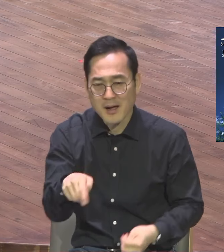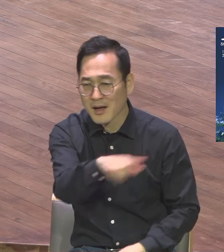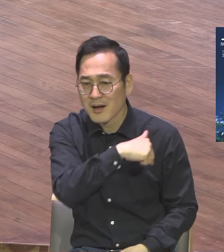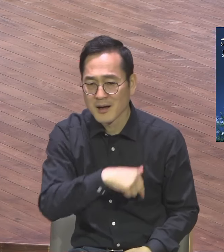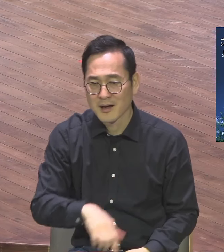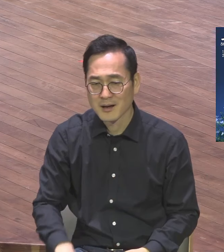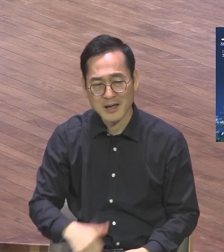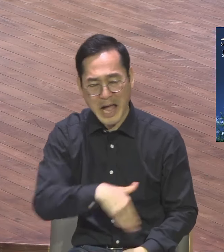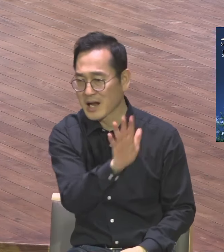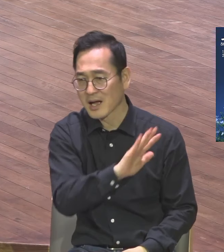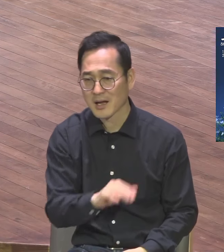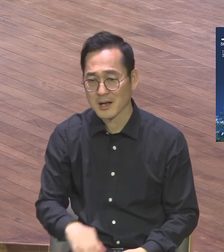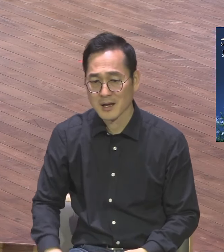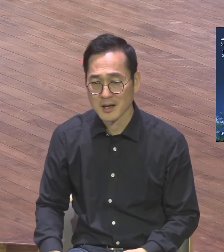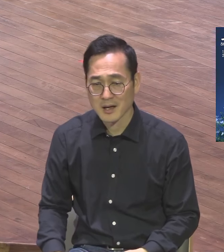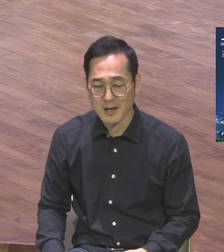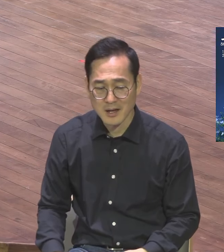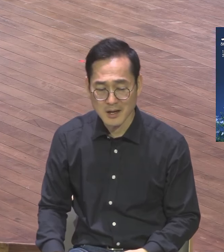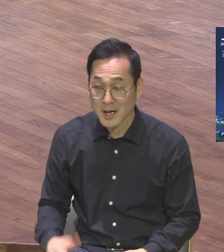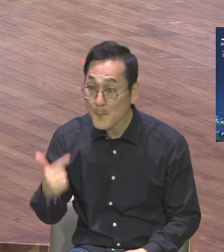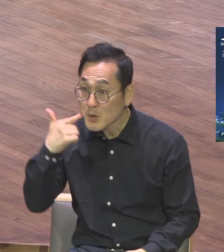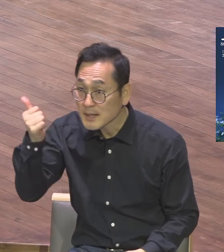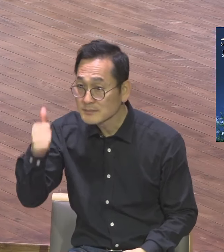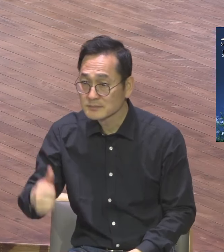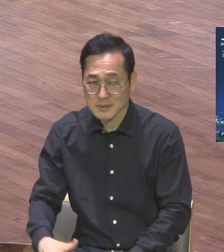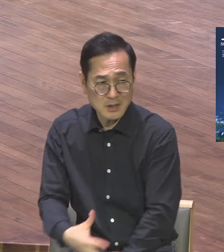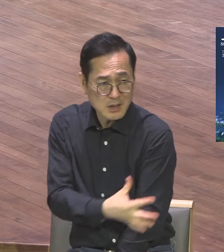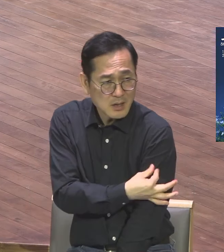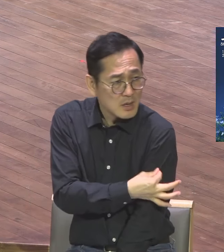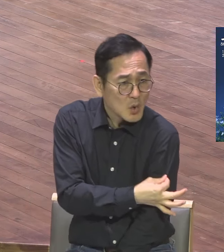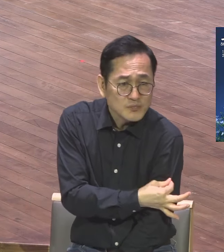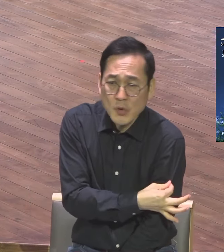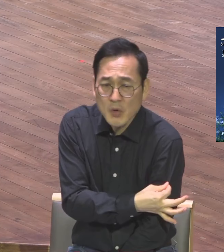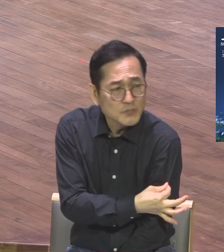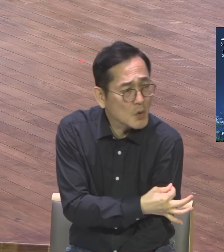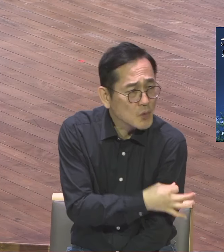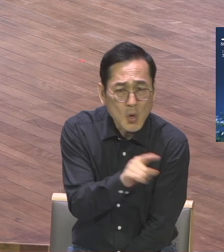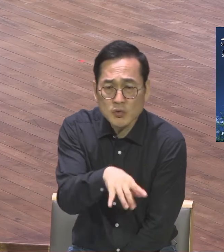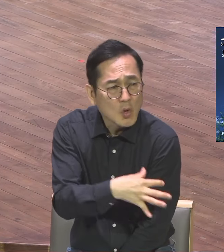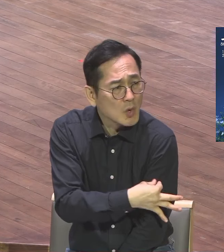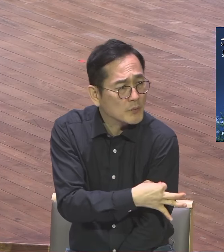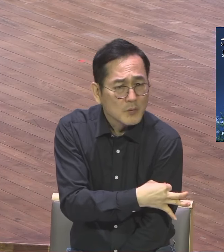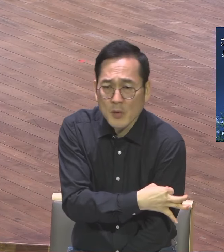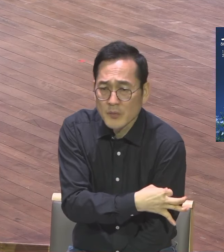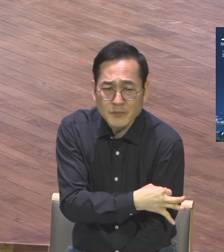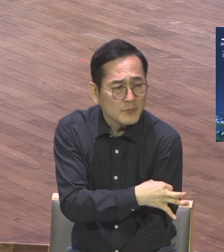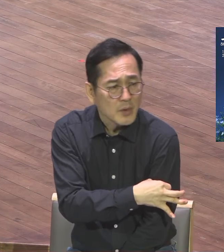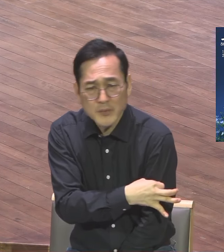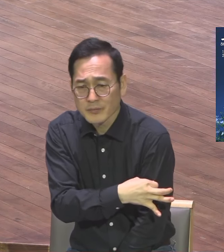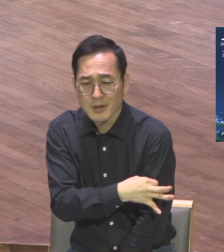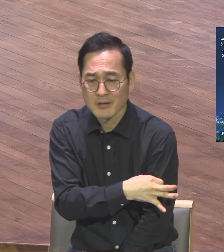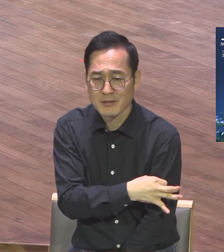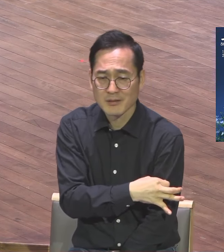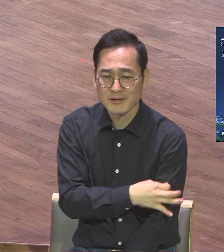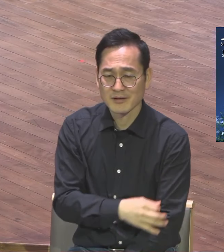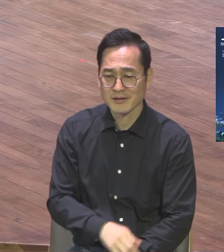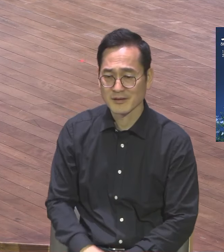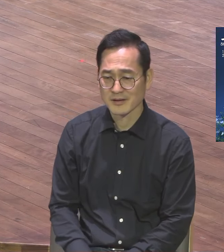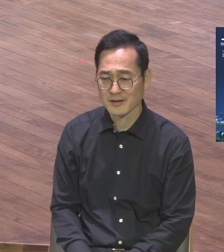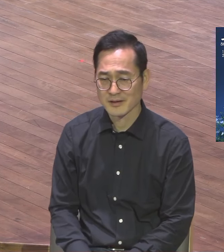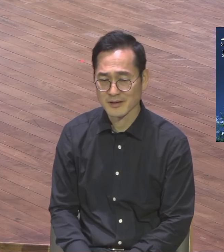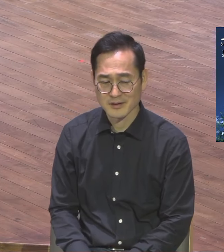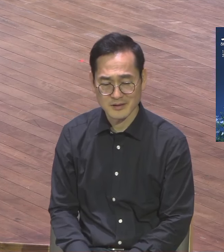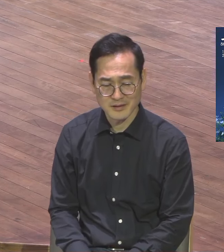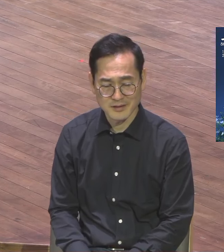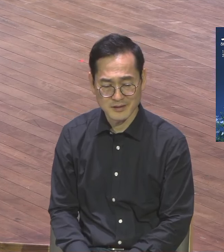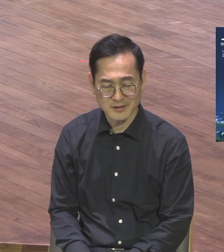보통 목사들은요. 어디 강의하면 안 시켜주나. 어디 나를 한 번 안 불러주나. 눈에 불을 켜고. 그 불러줄 데가 없으면요.